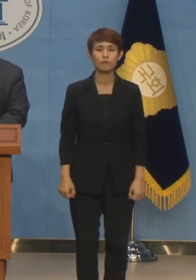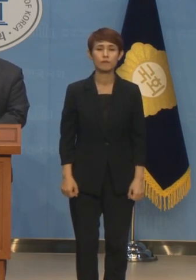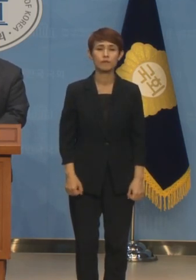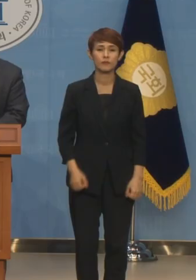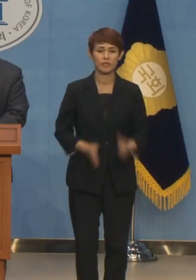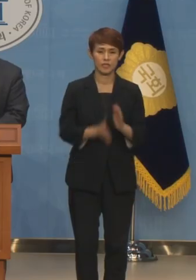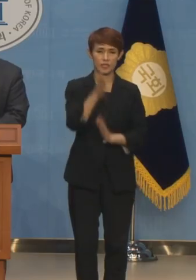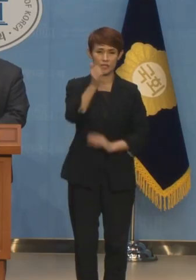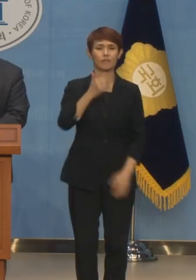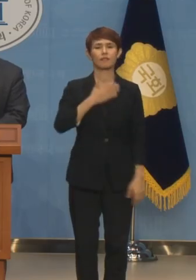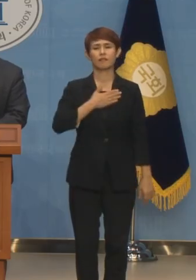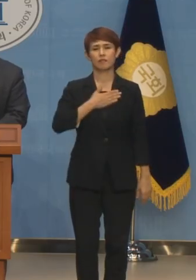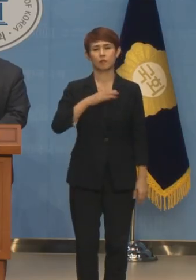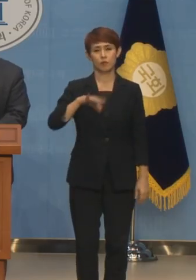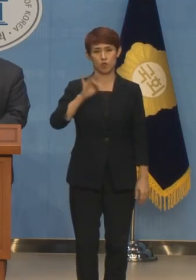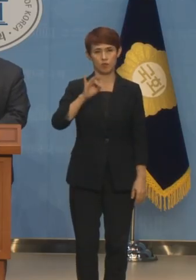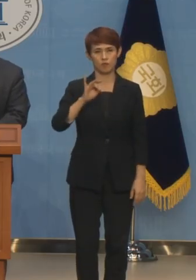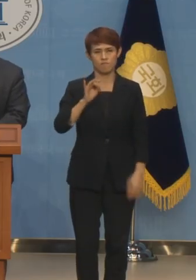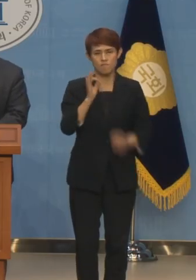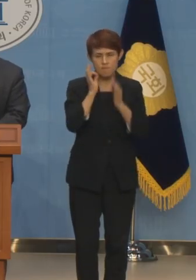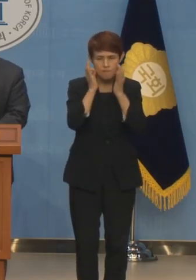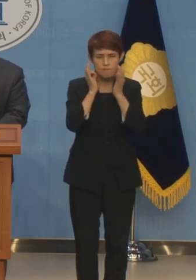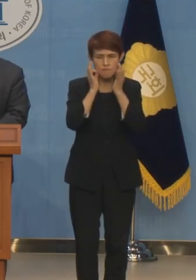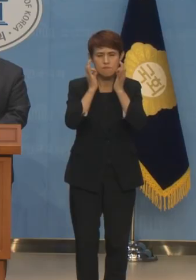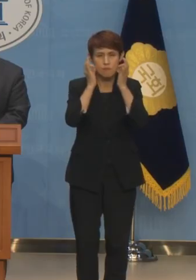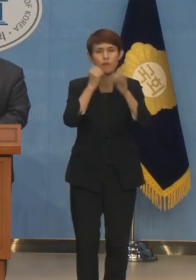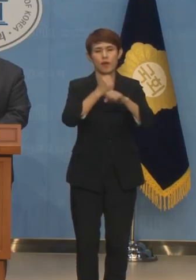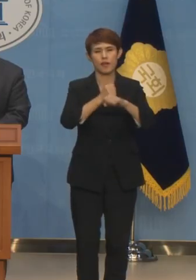파주시장인 저부터 모든 수단을 동원하고